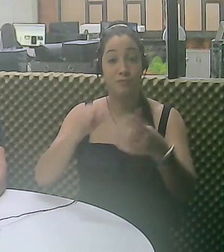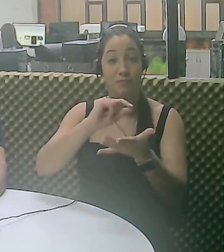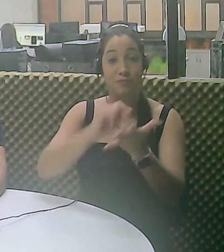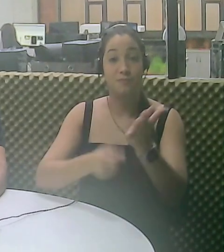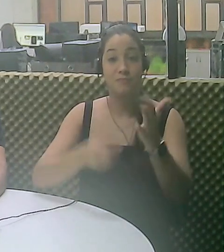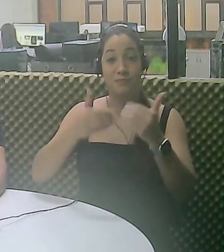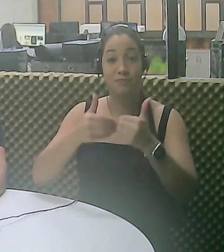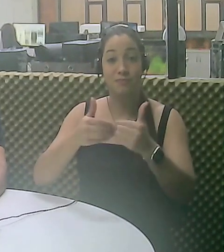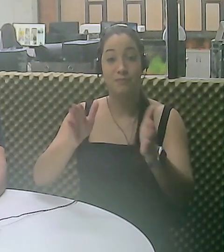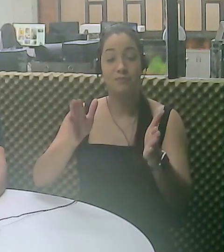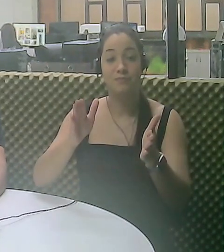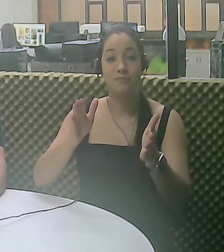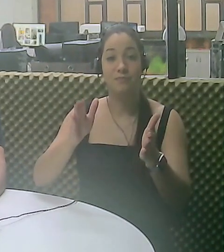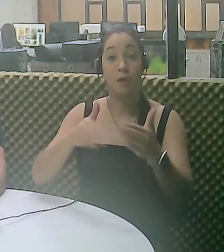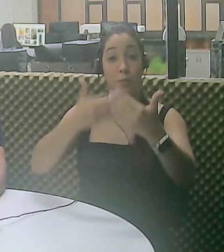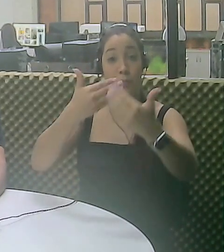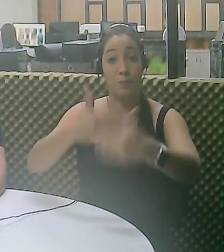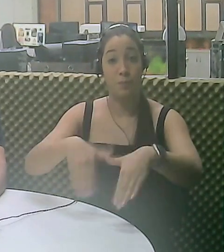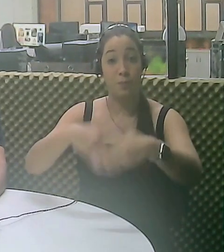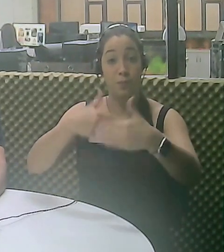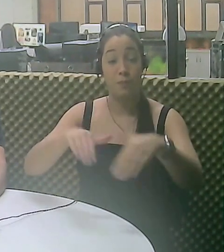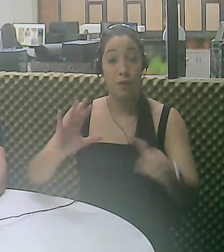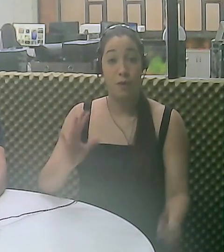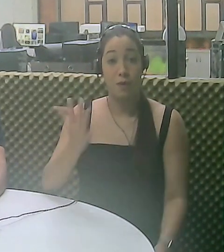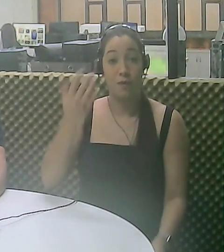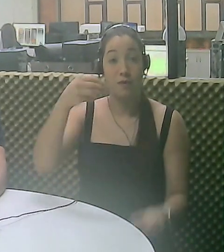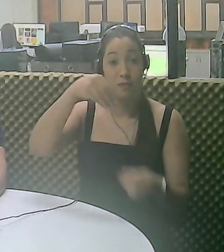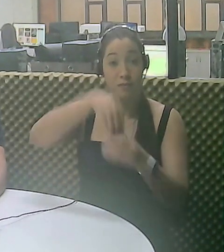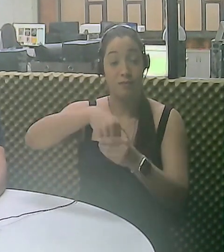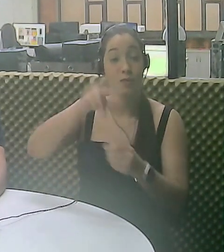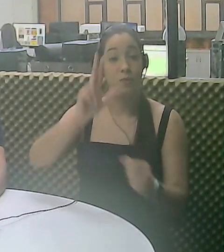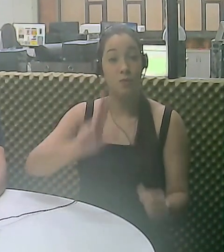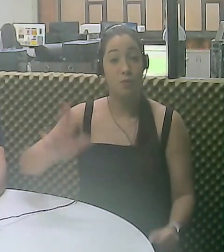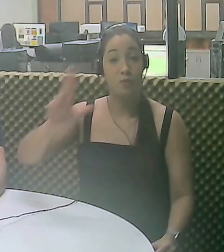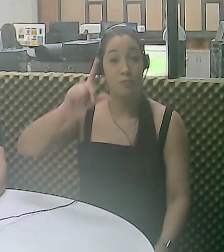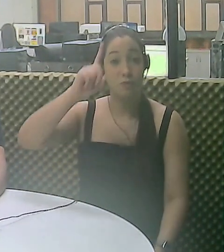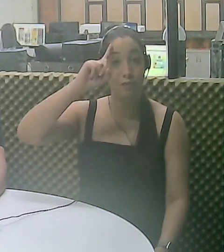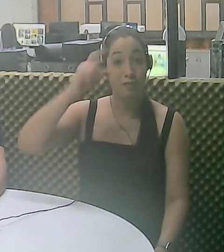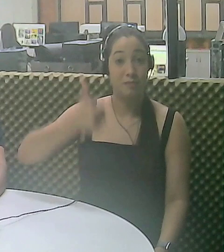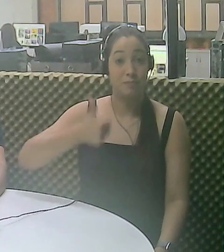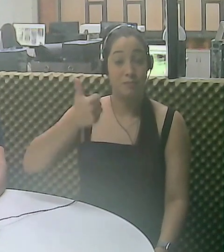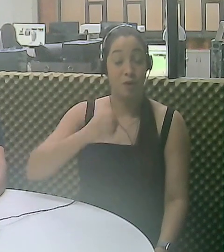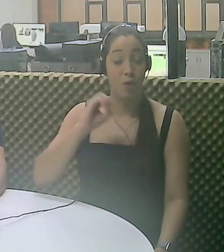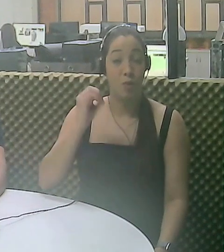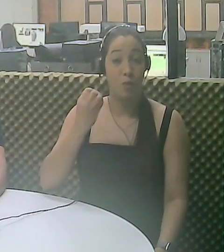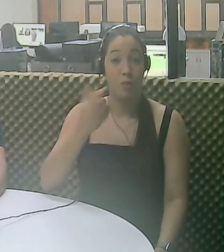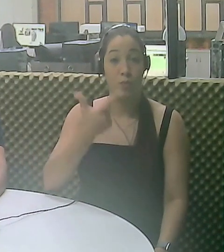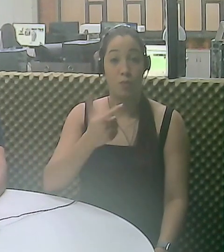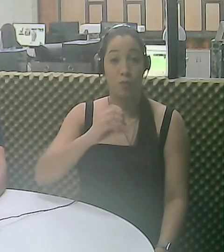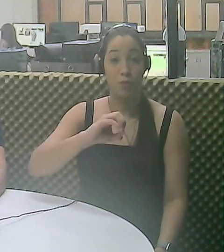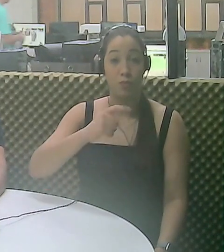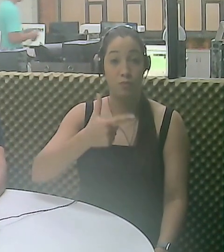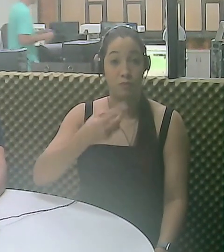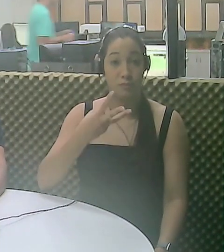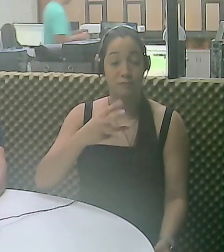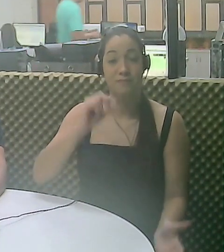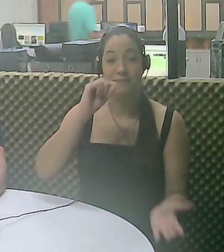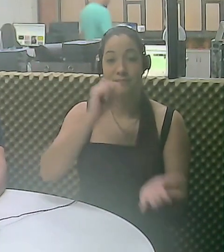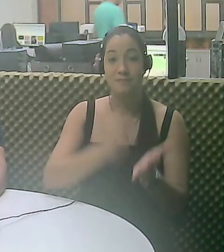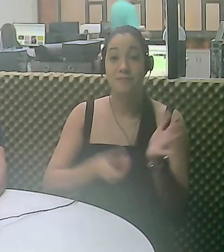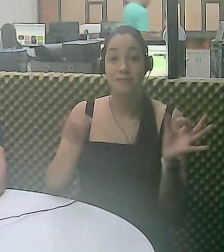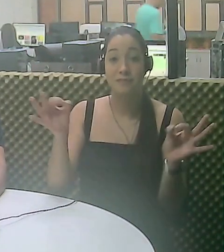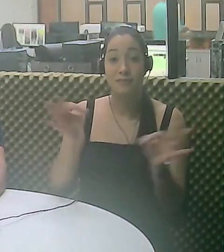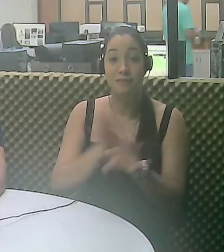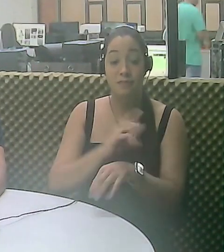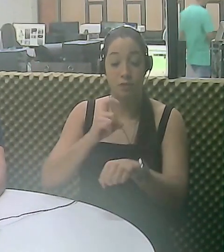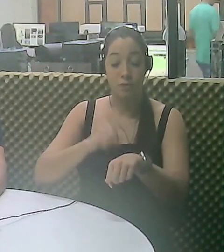inscrições abertas. As provas serão aplicadas em Uberlândia no dia 1º de outubro de 2023. As inscrições terminam